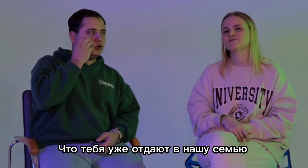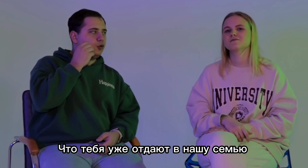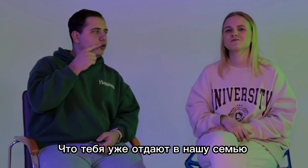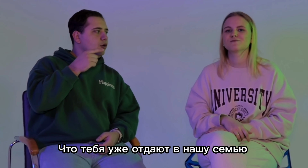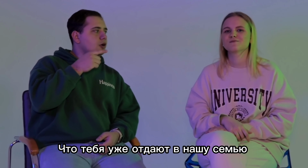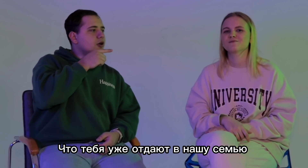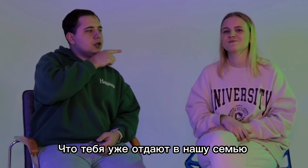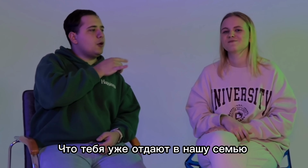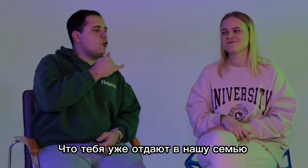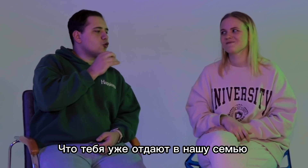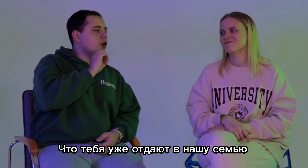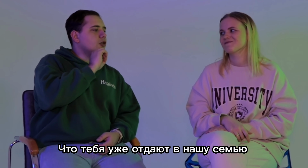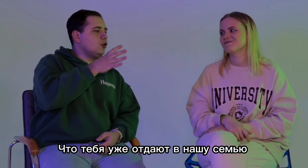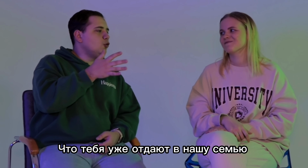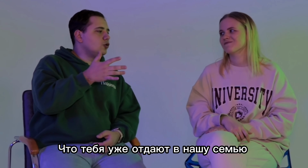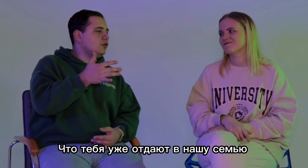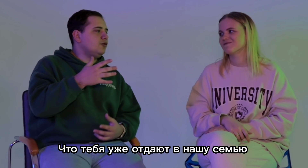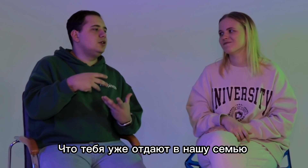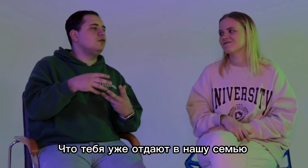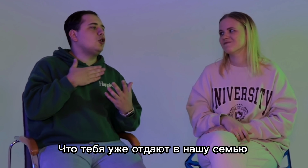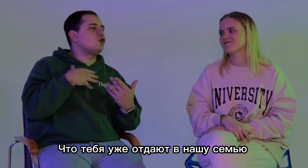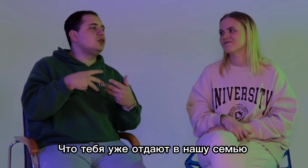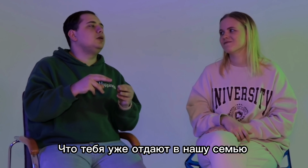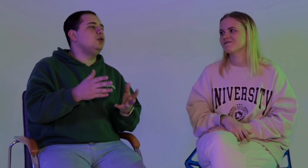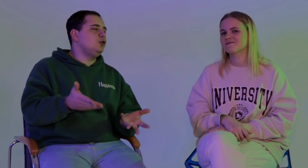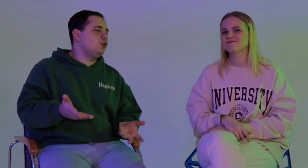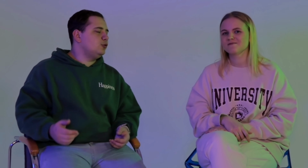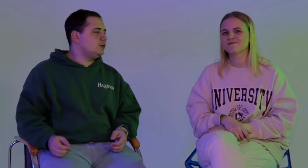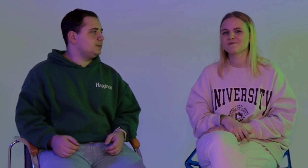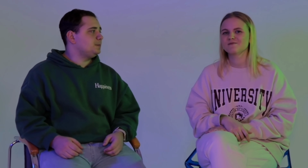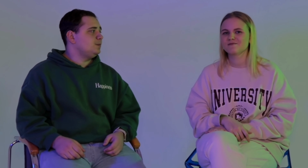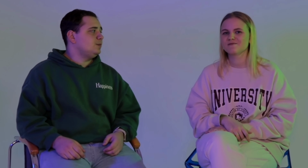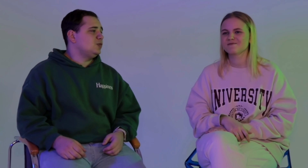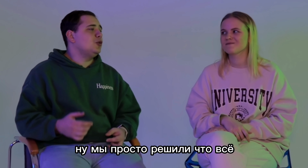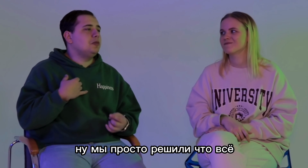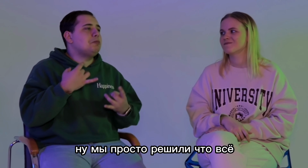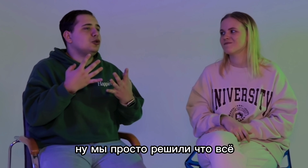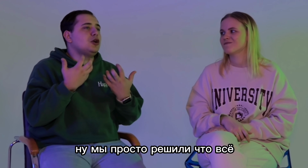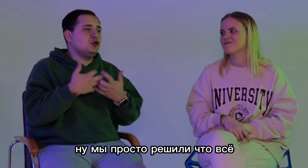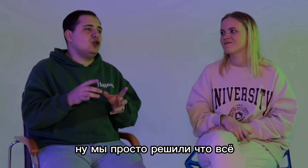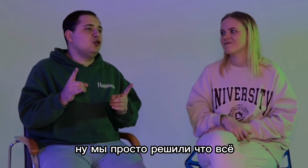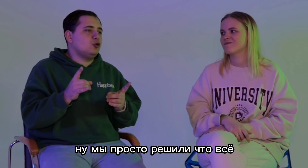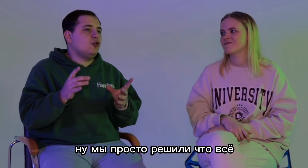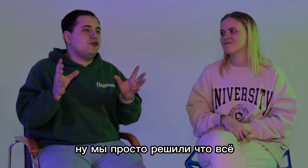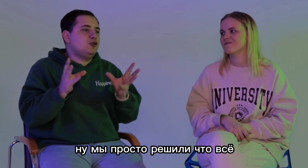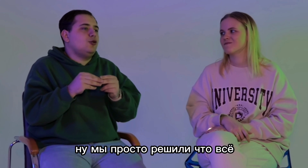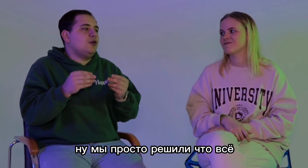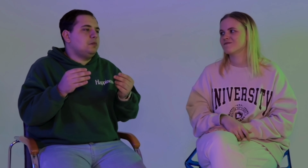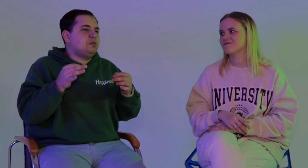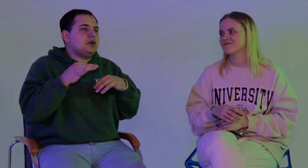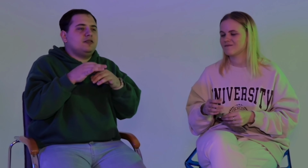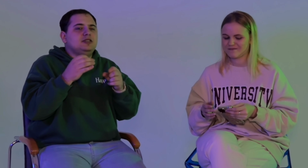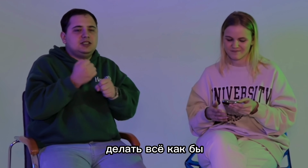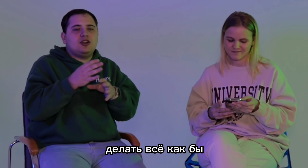что тебя уже отдают в нашу семью. Ну, мы просто решили, что все, делать